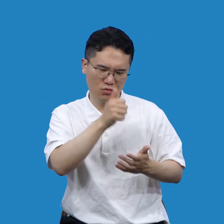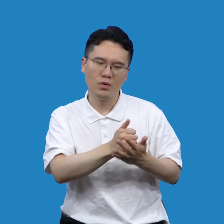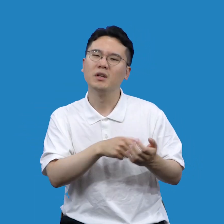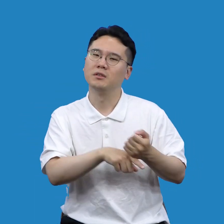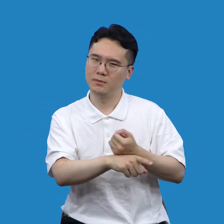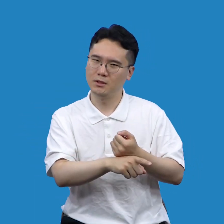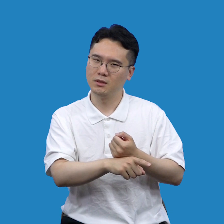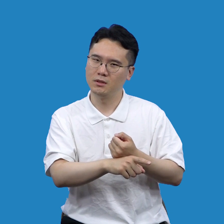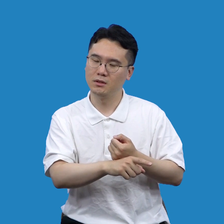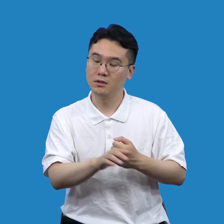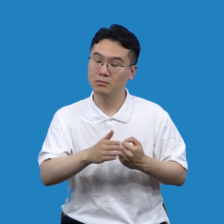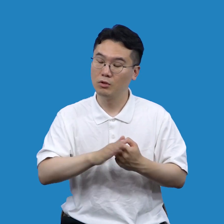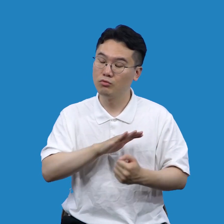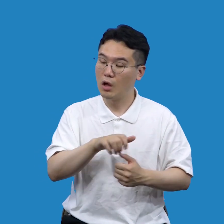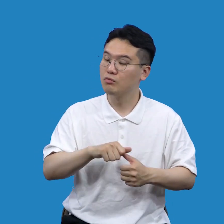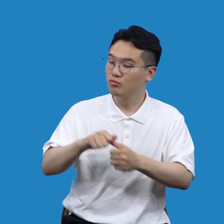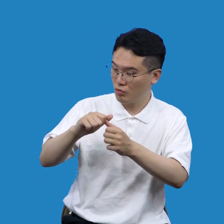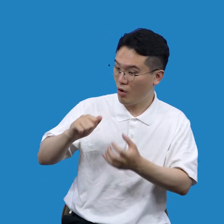없어야 합니다.